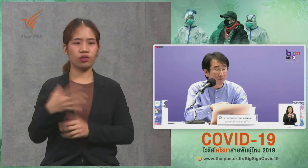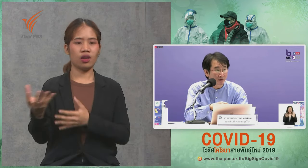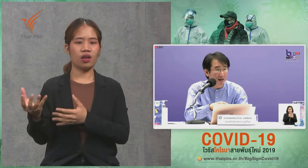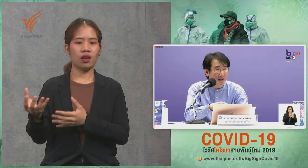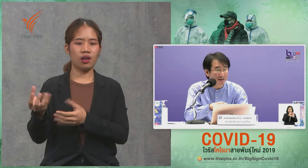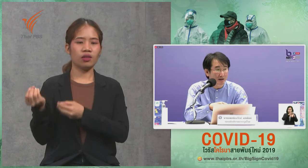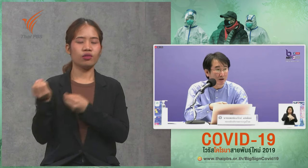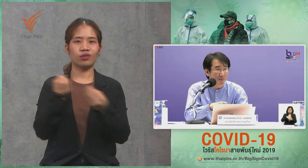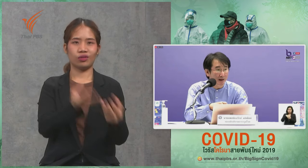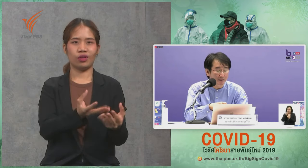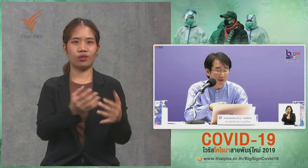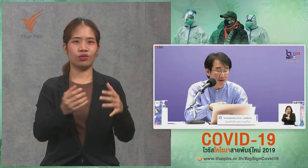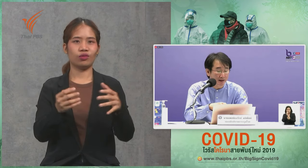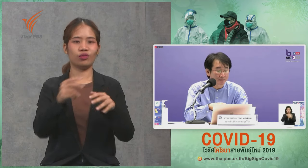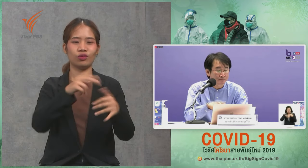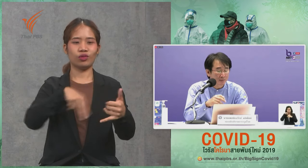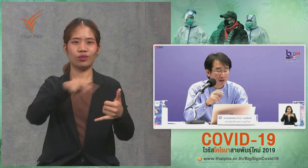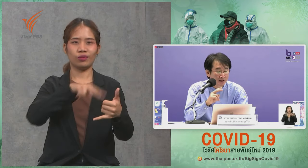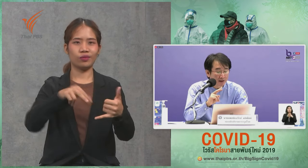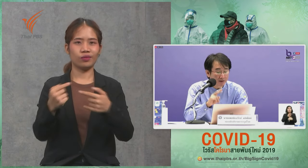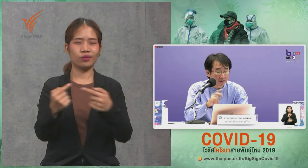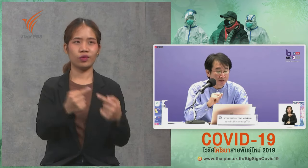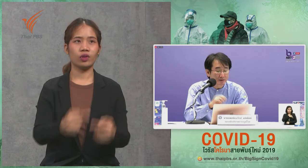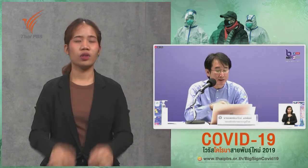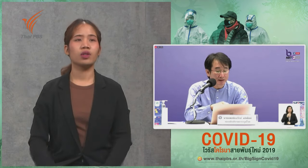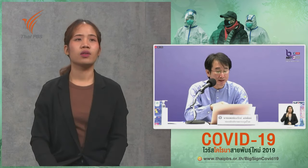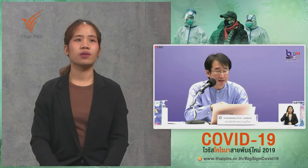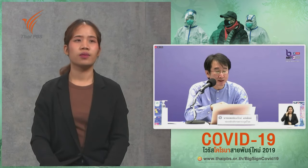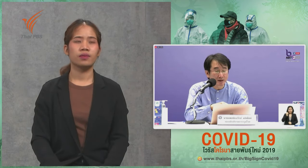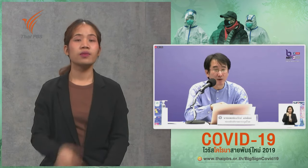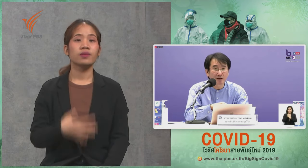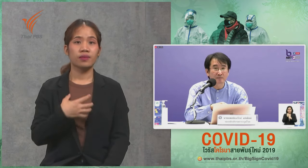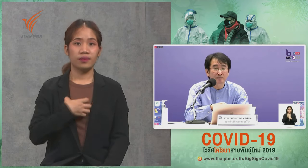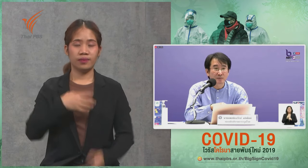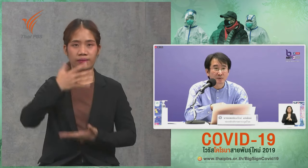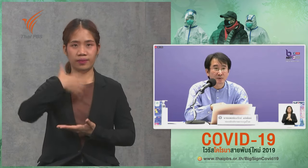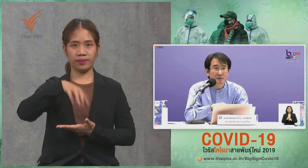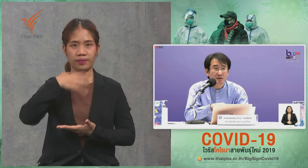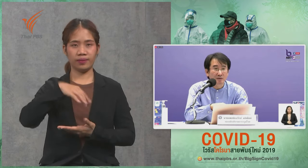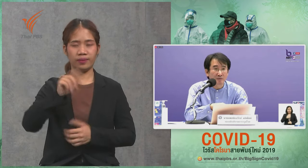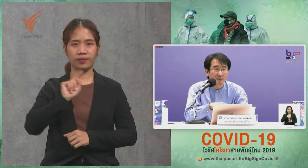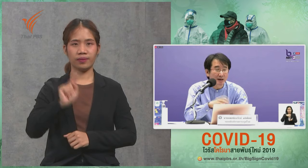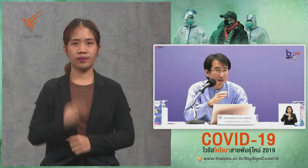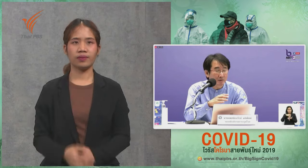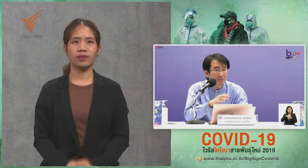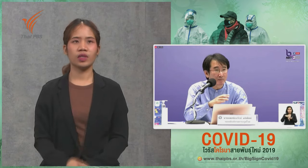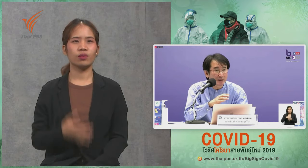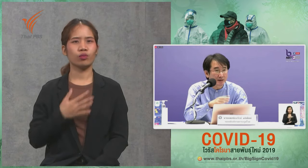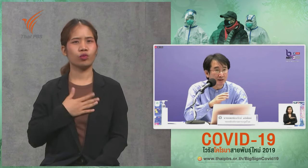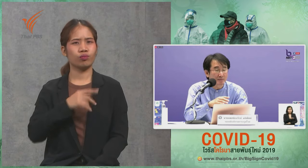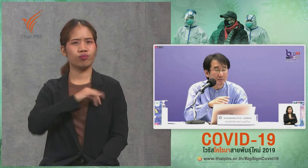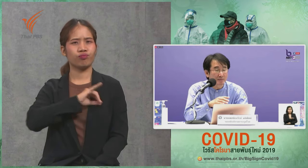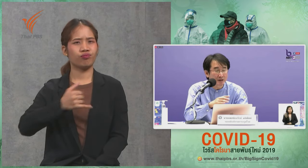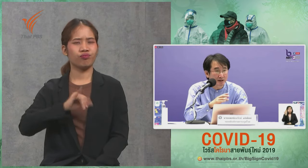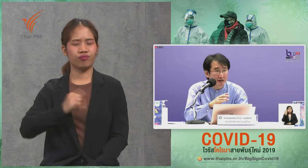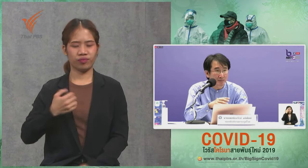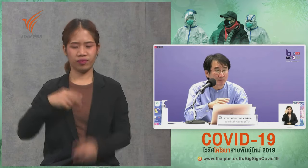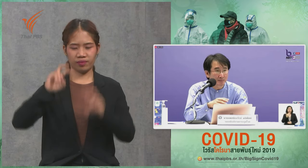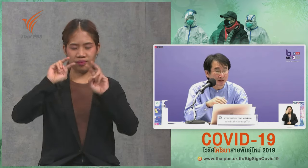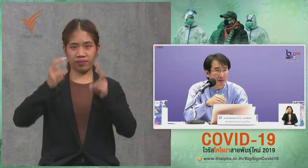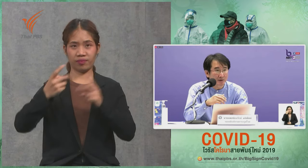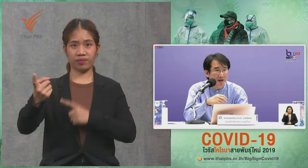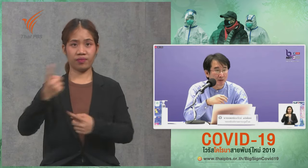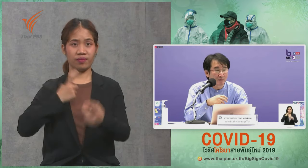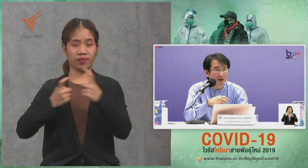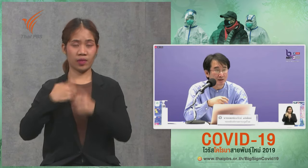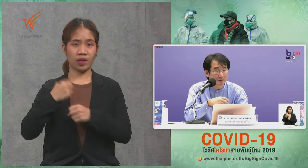าสู่ระบบของการรักษาต่อไปนะครับผมคราวนี้อยากจะเรียนอย่างนี้ครับว่าผมไม่แน่ใจว่าประเด็นที่ถามเนี่ยพ